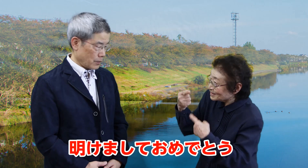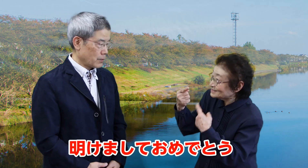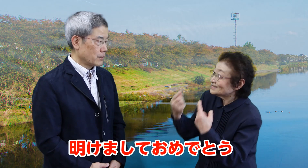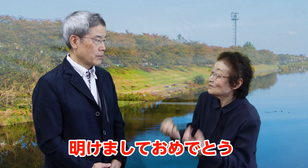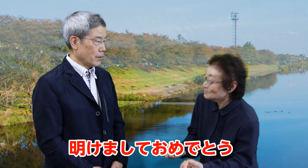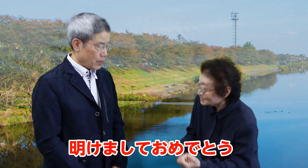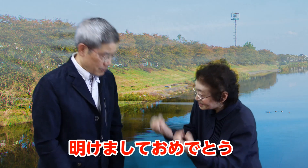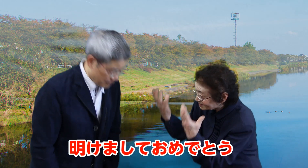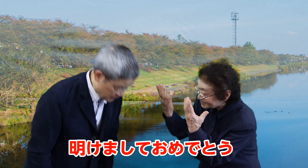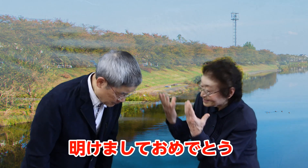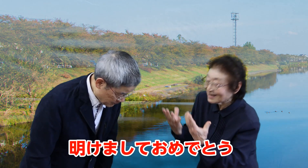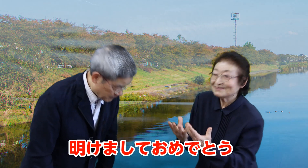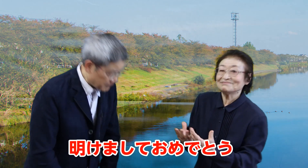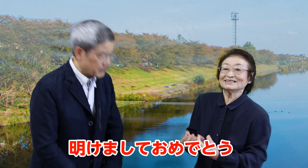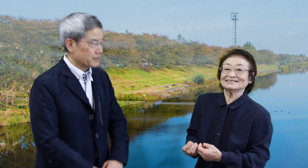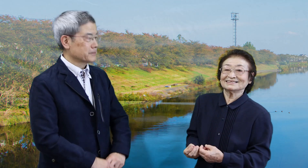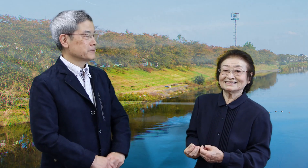明けましておめでとう。